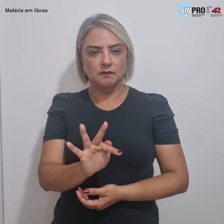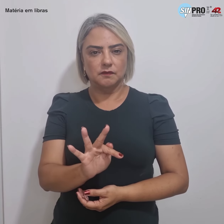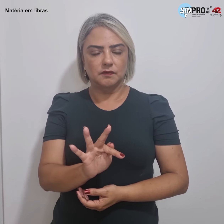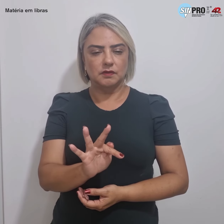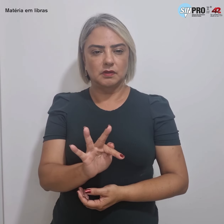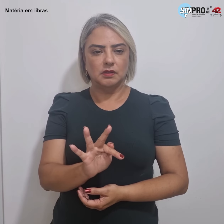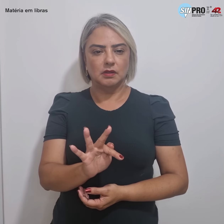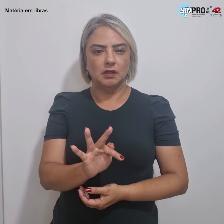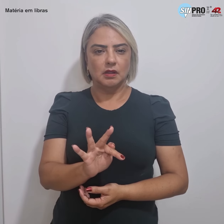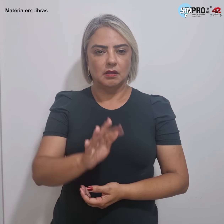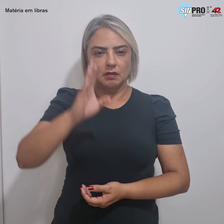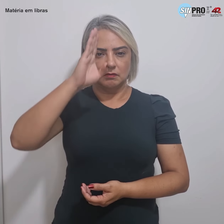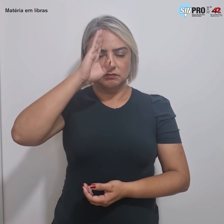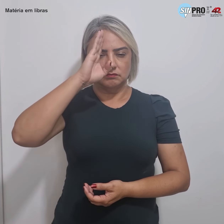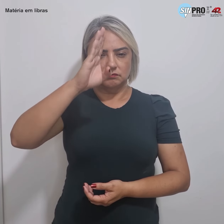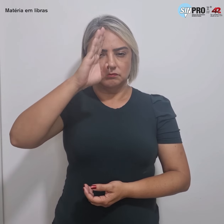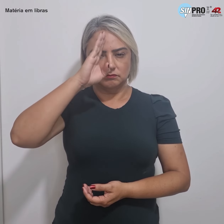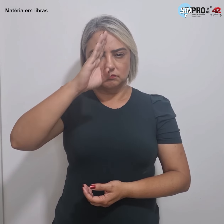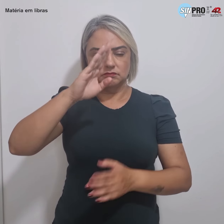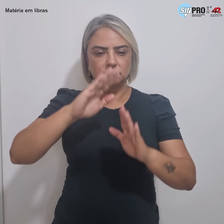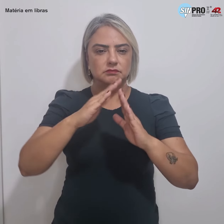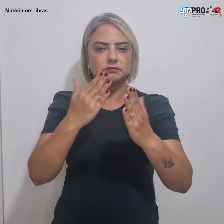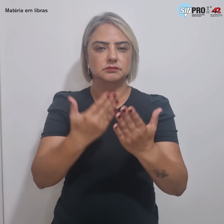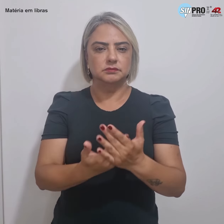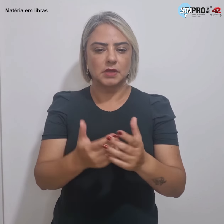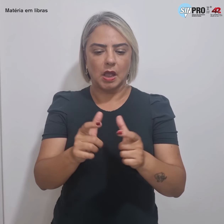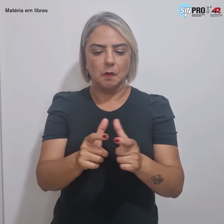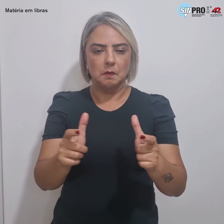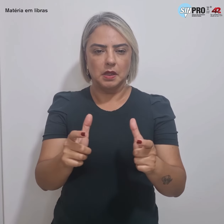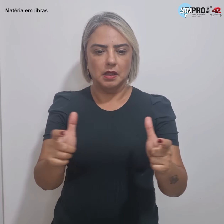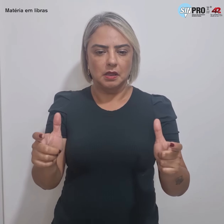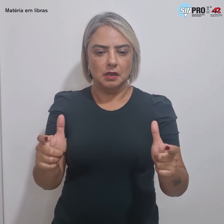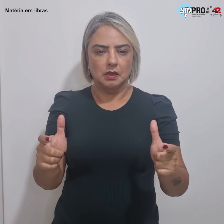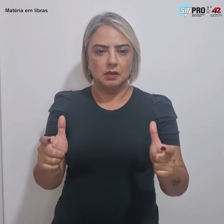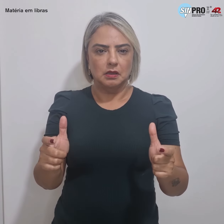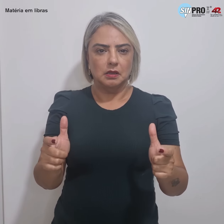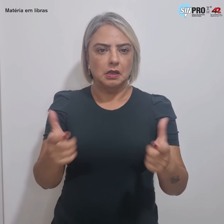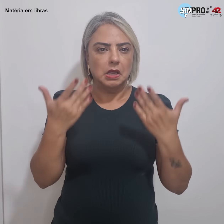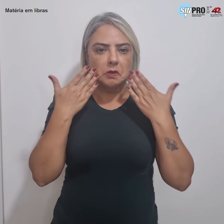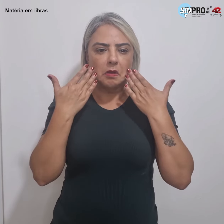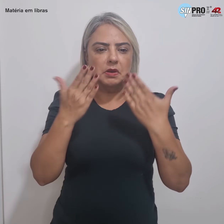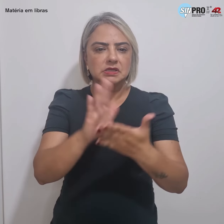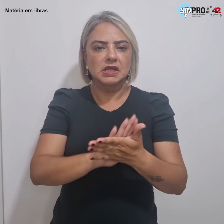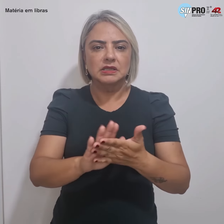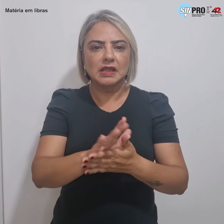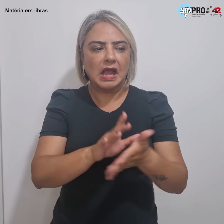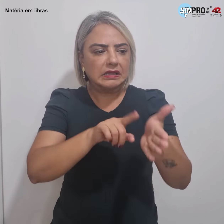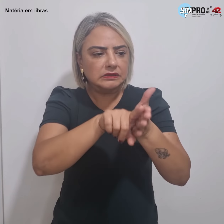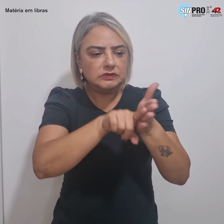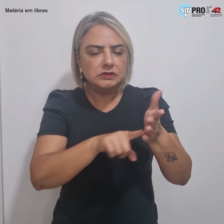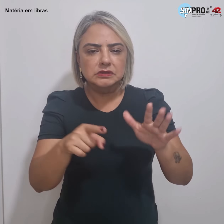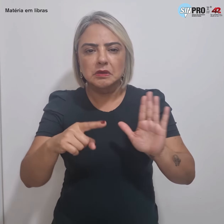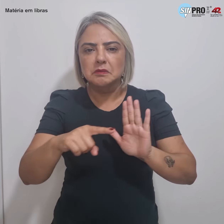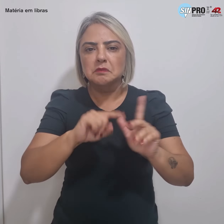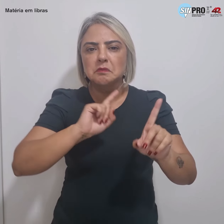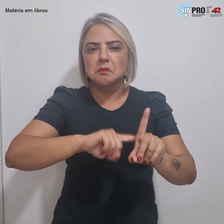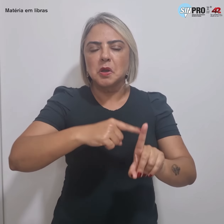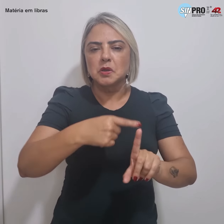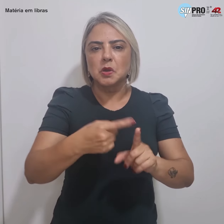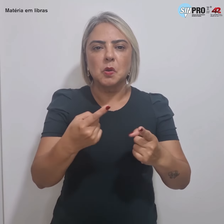a militarização das escolas aumenta, sem apresentar nenhum diagnóstico positivo. Ao contrário,